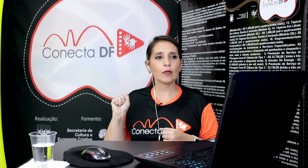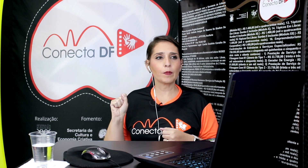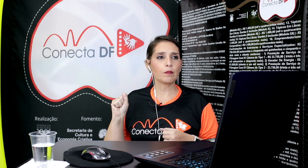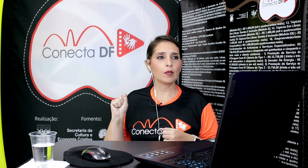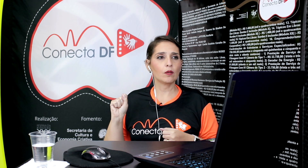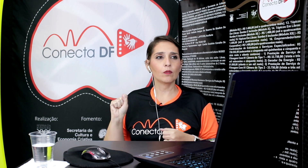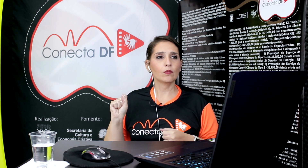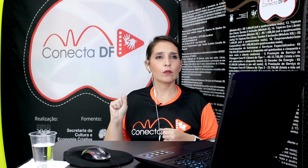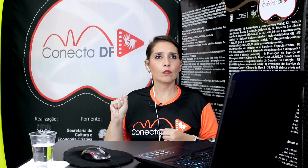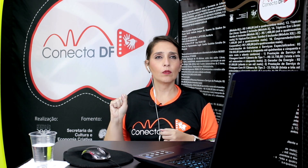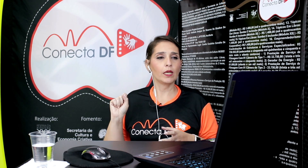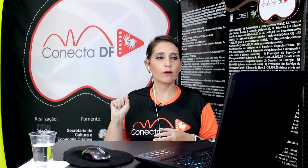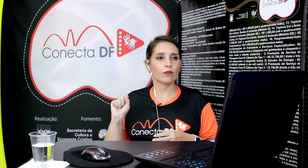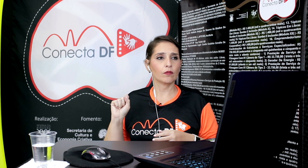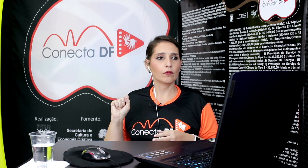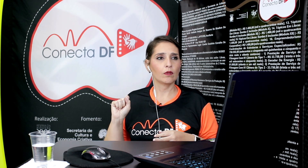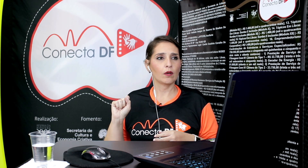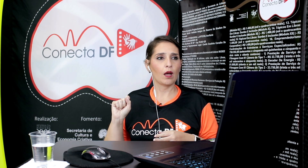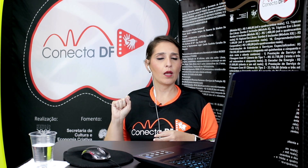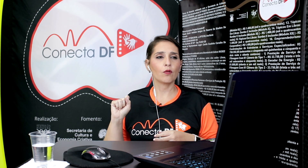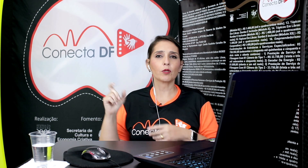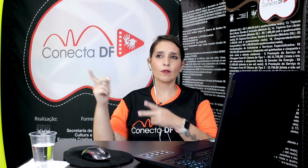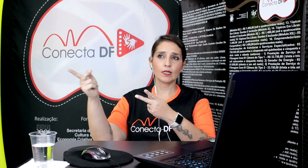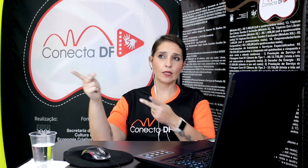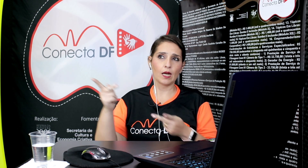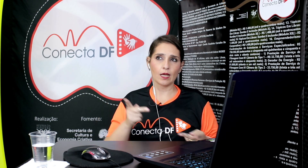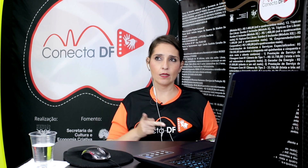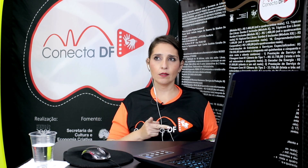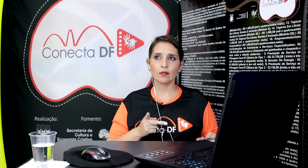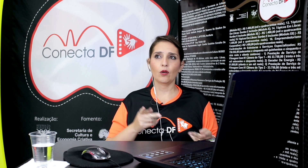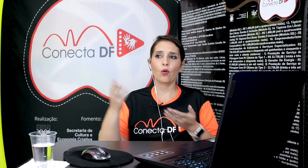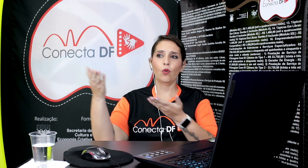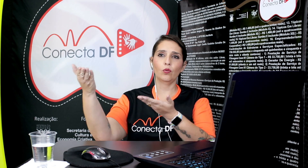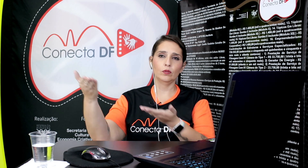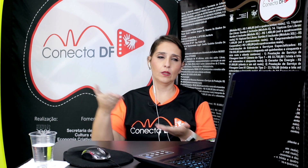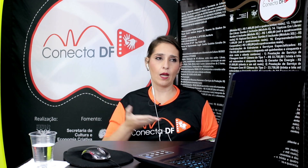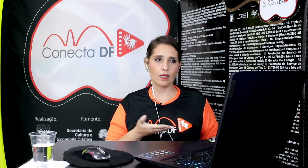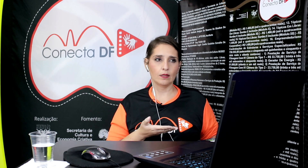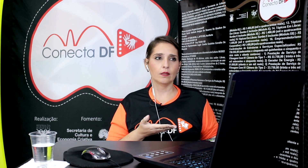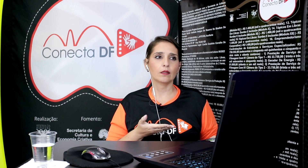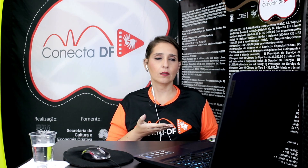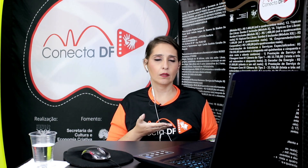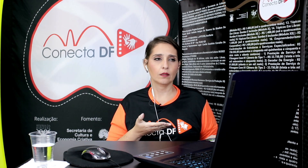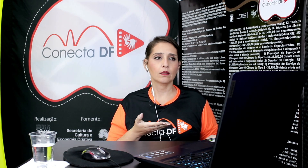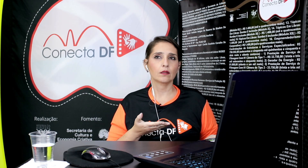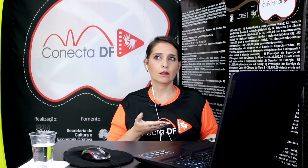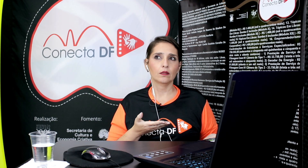traz aqui para mim um livro, aí eu posso fazer traz, ou traz.